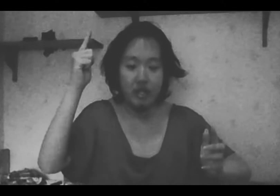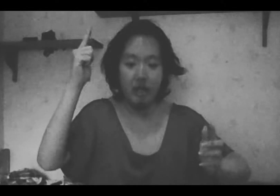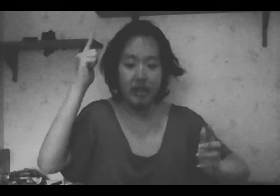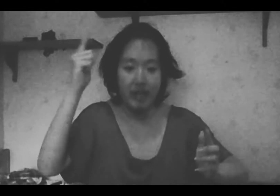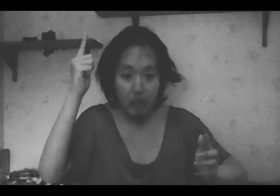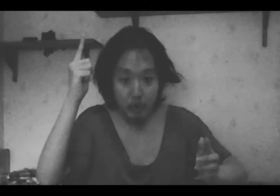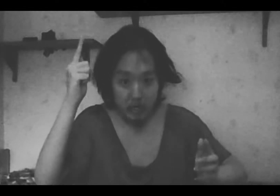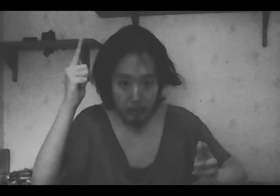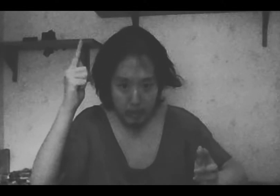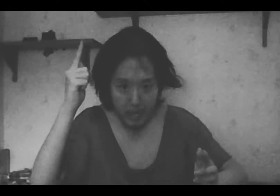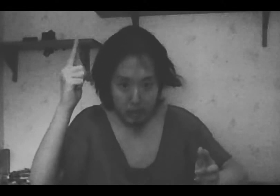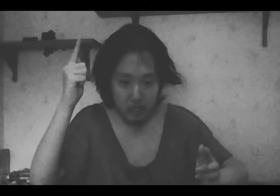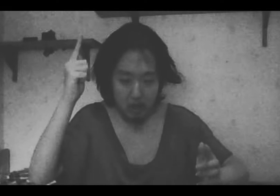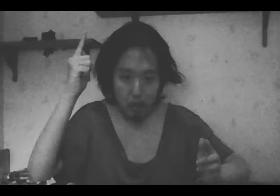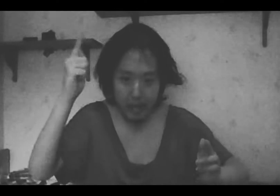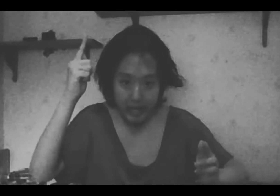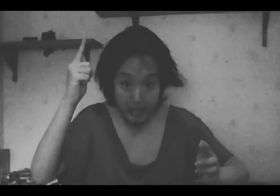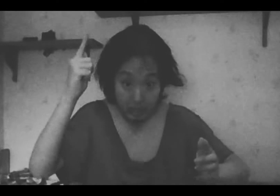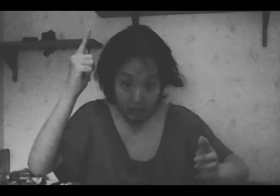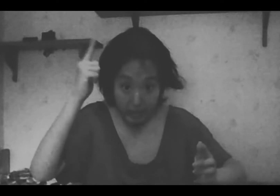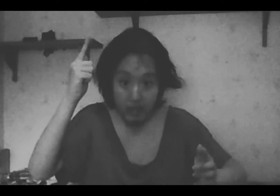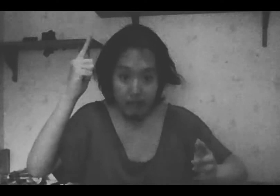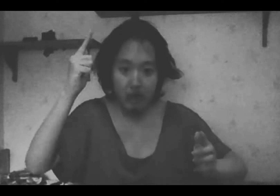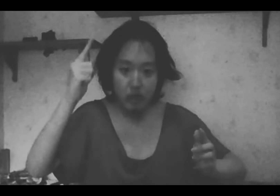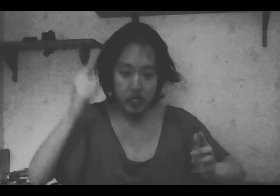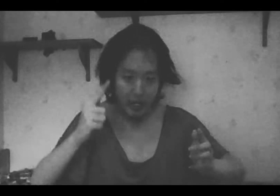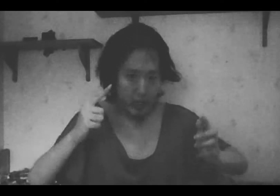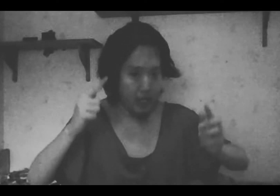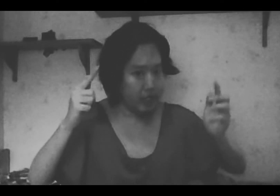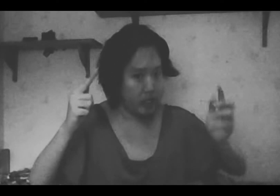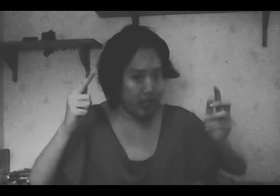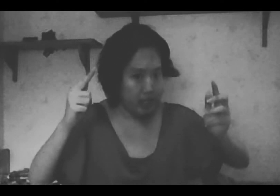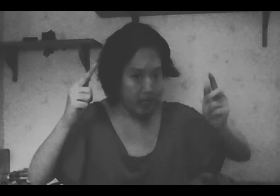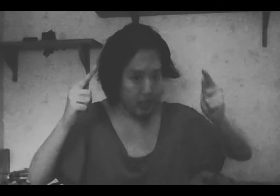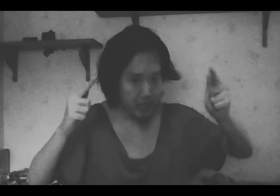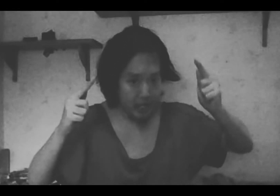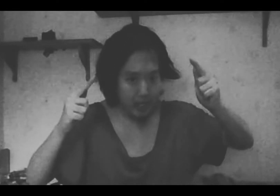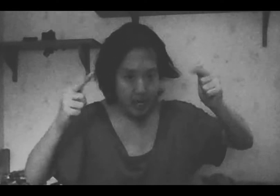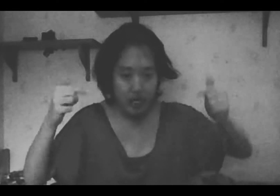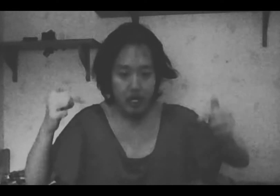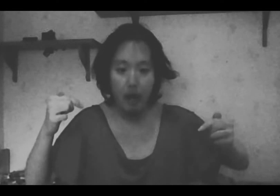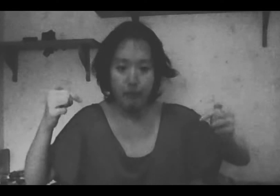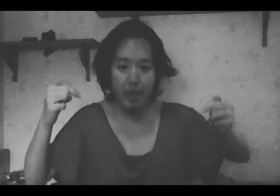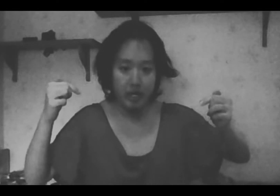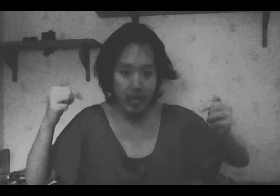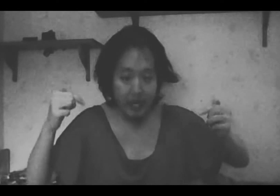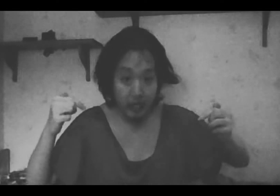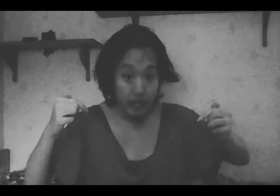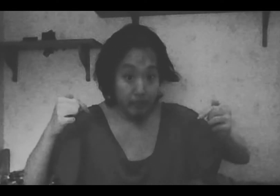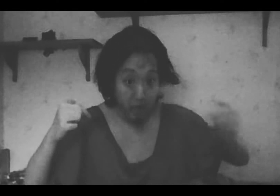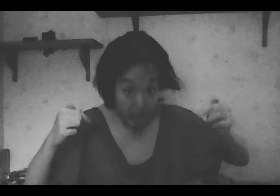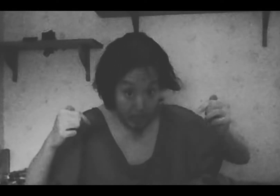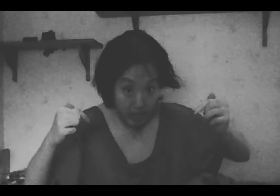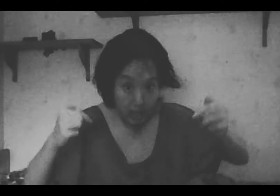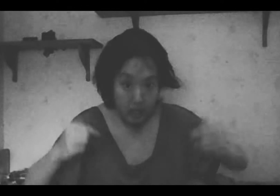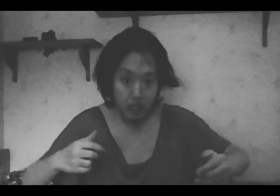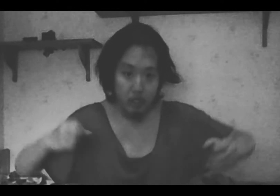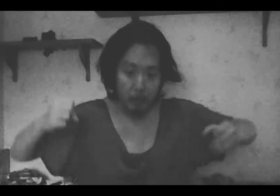tycker du som gör så röjder vi för då känner, känner, känner jag mig ekligt fri Så